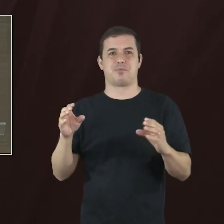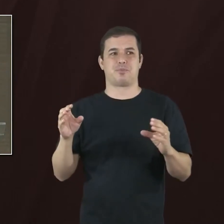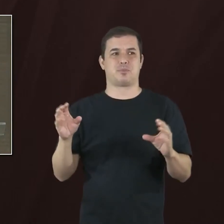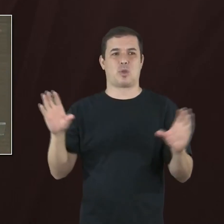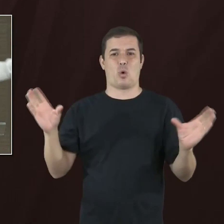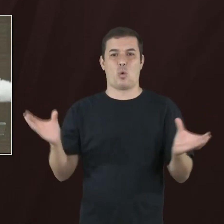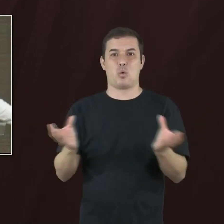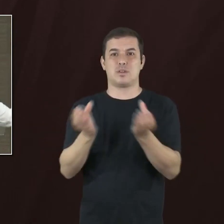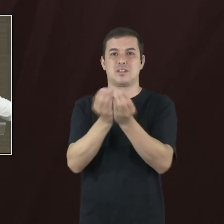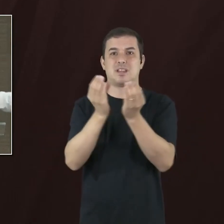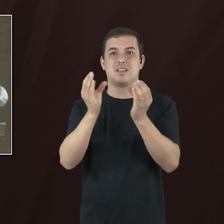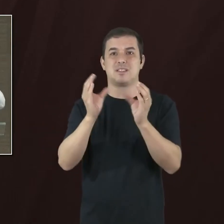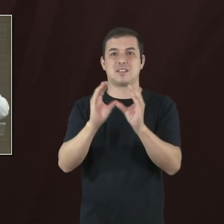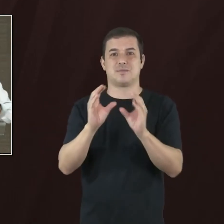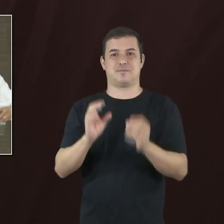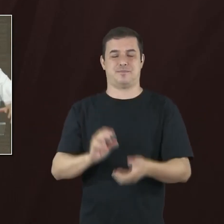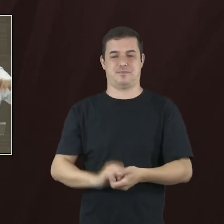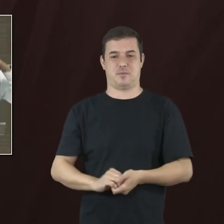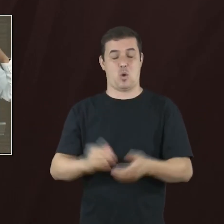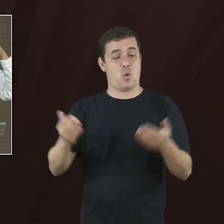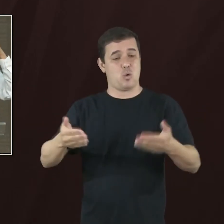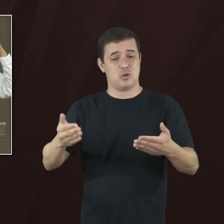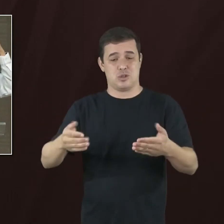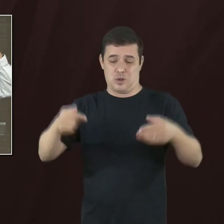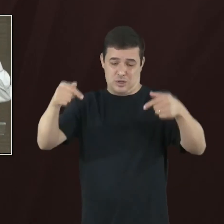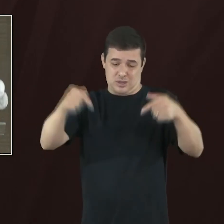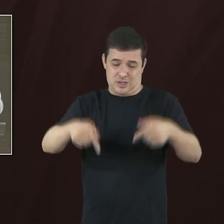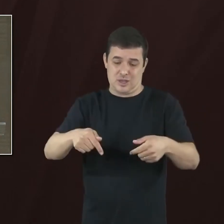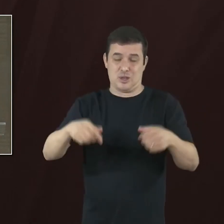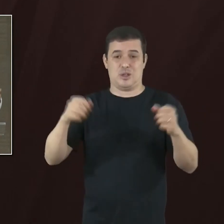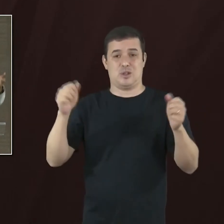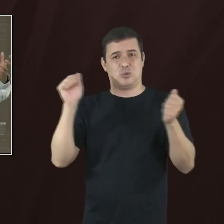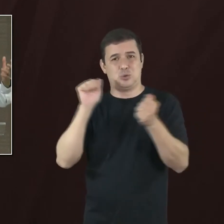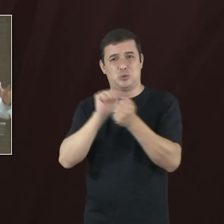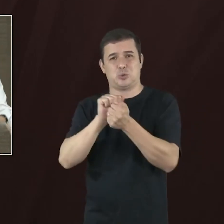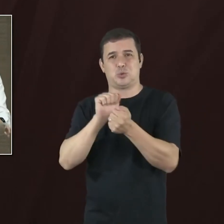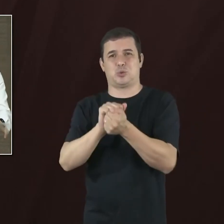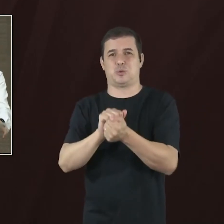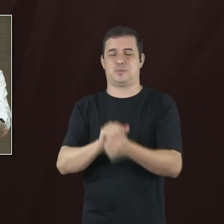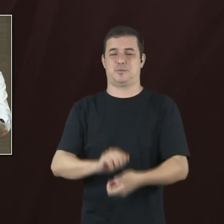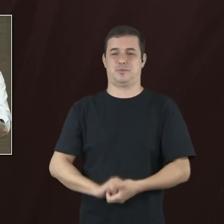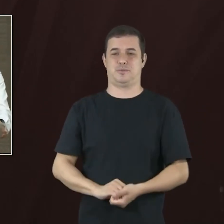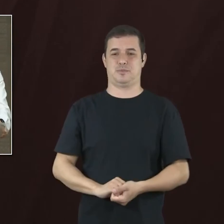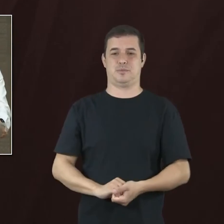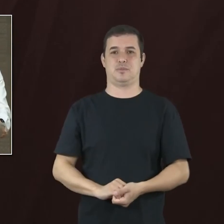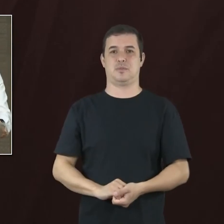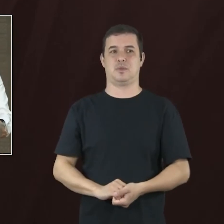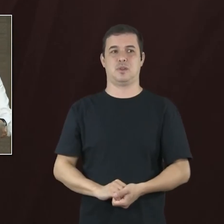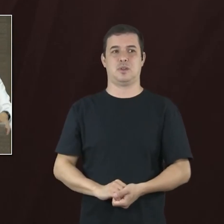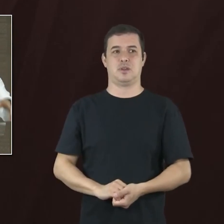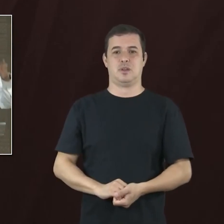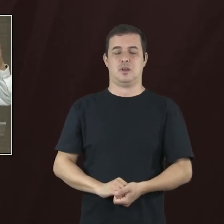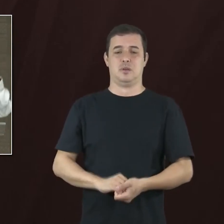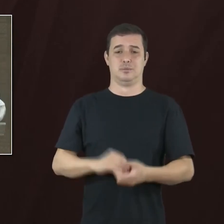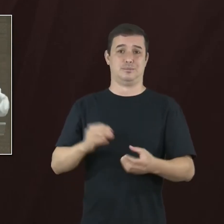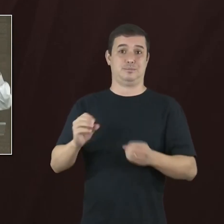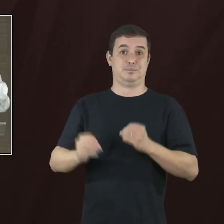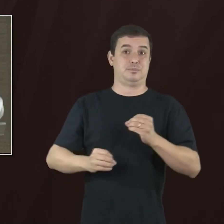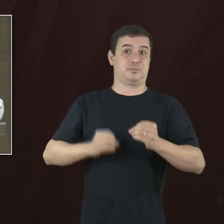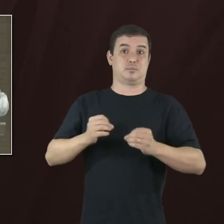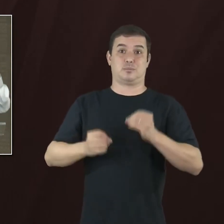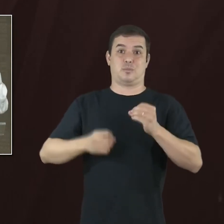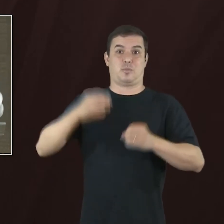as coisas, situações todas. Irmãos, hoje nós estamos aqui, irmãos. É a obra